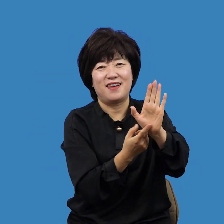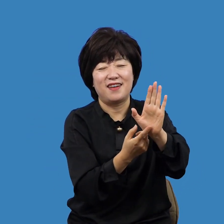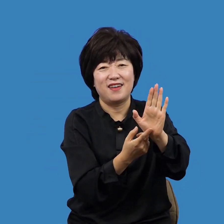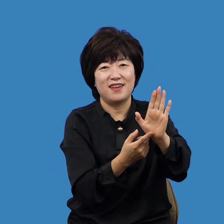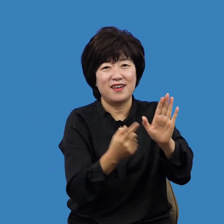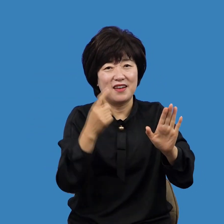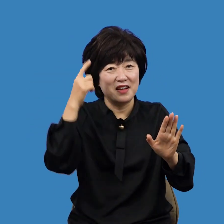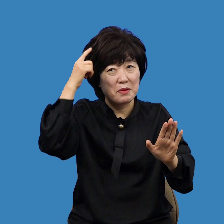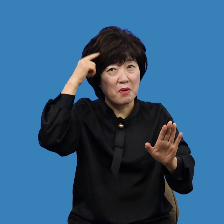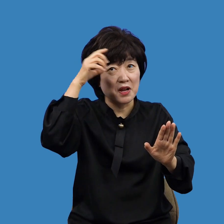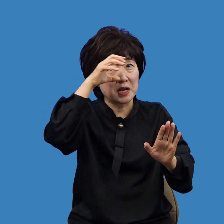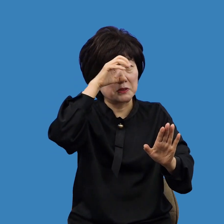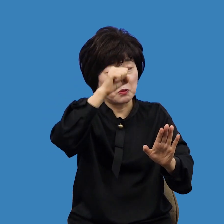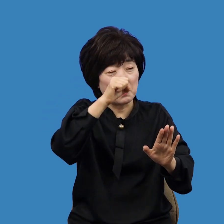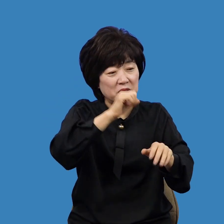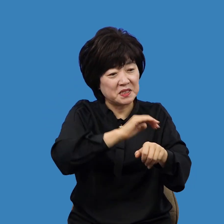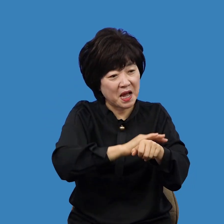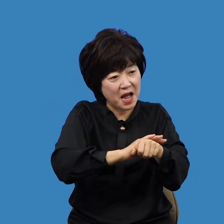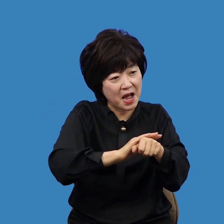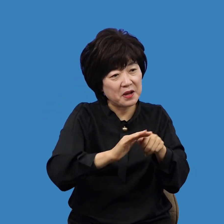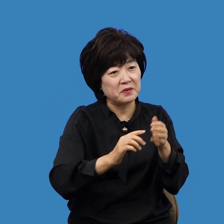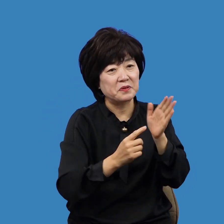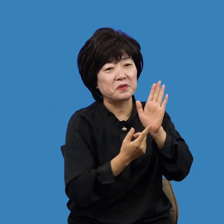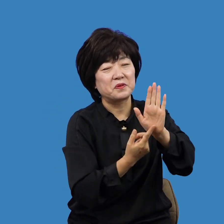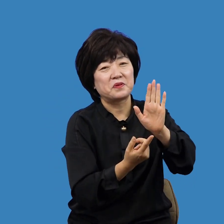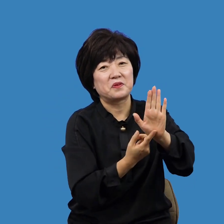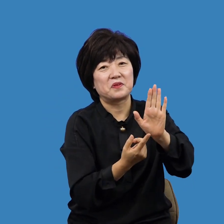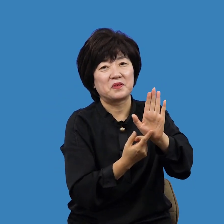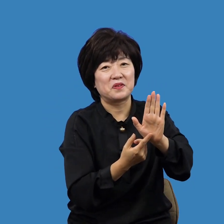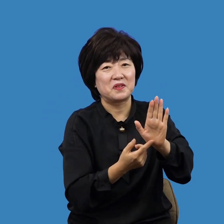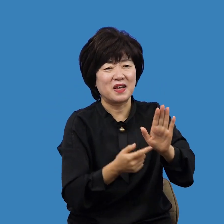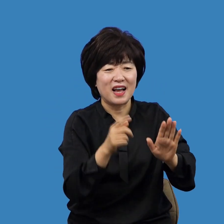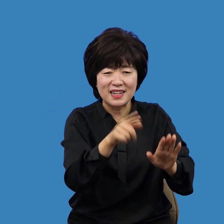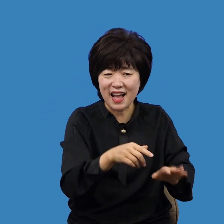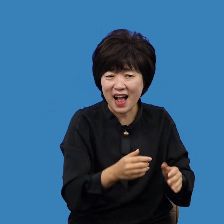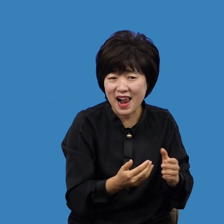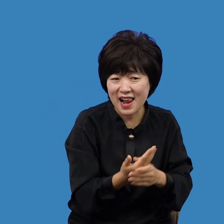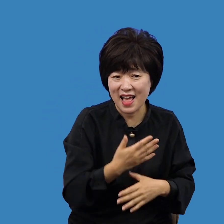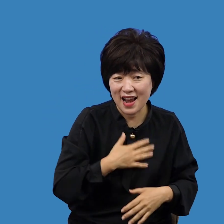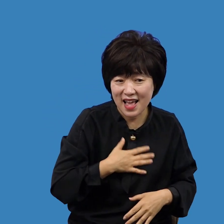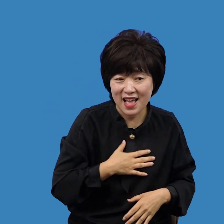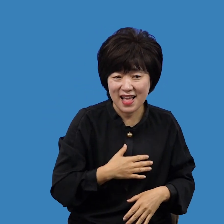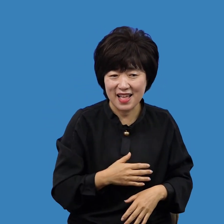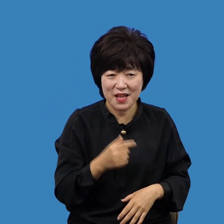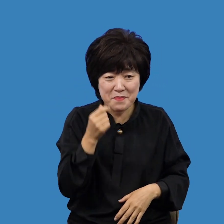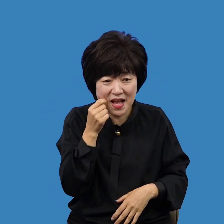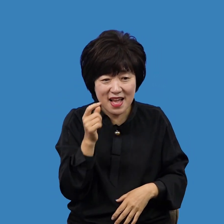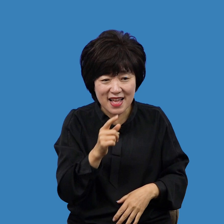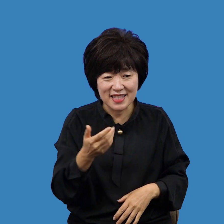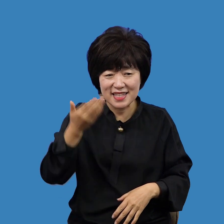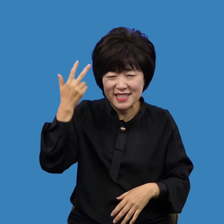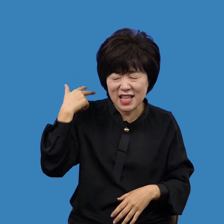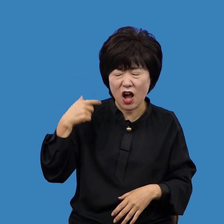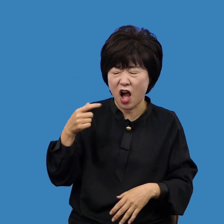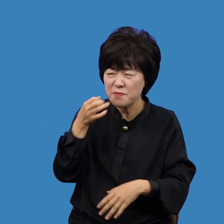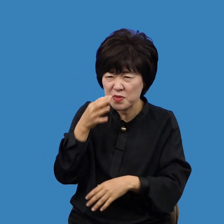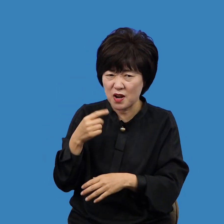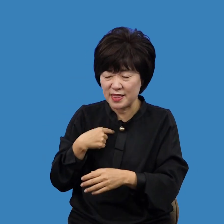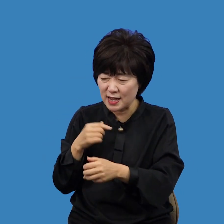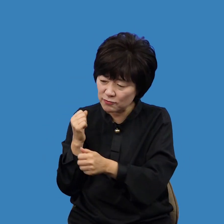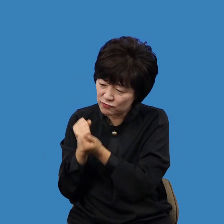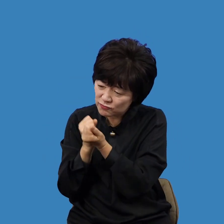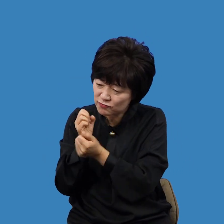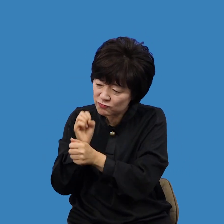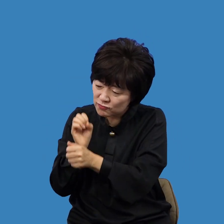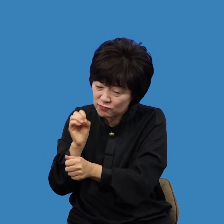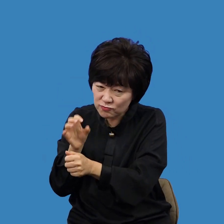머리가 좋으면 또 이걸 아주 슬쩍 잘 흘려요. 그래서 사실 왜 그러는 줄 알아? 지난주에 말이야 내가 어디 가다 무슨 일이 있어 누구 만났는데 걔가 힘들어하더라고. 그래서 내가